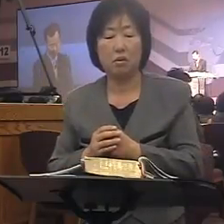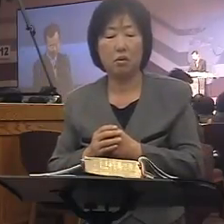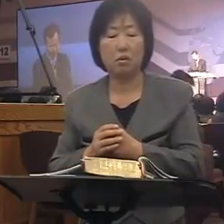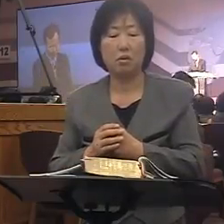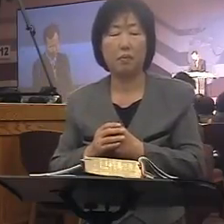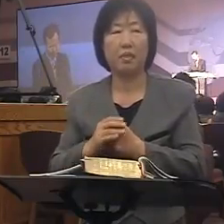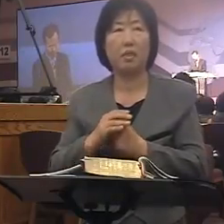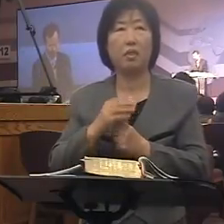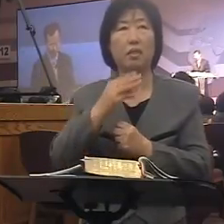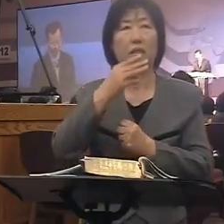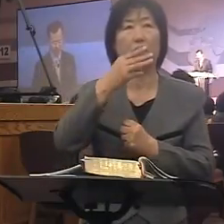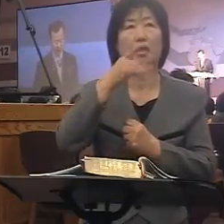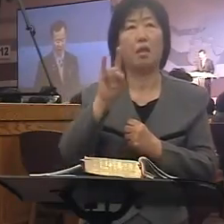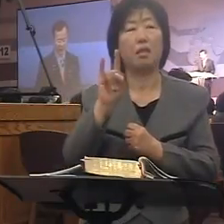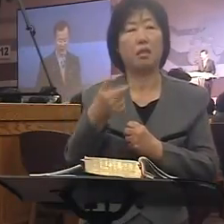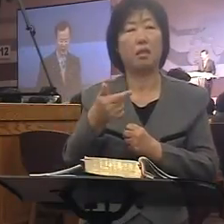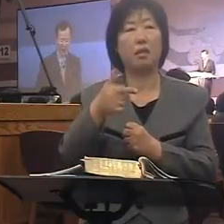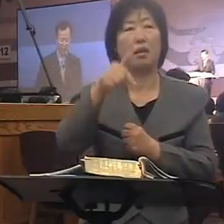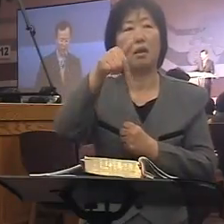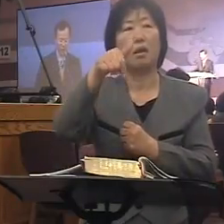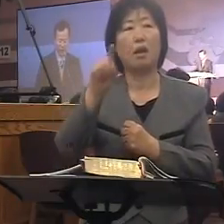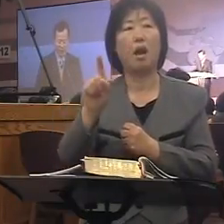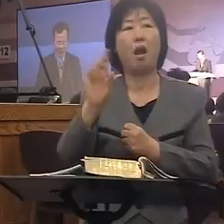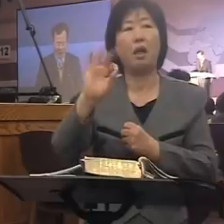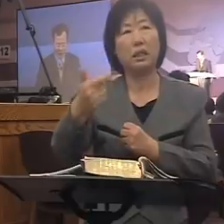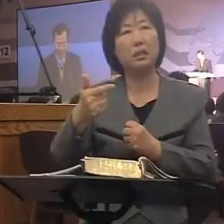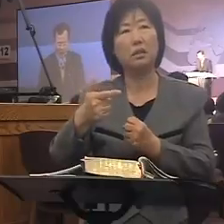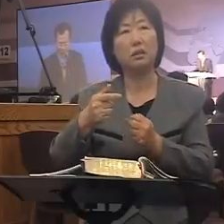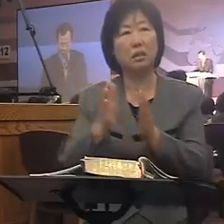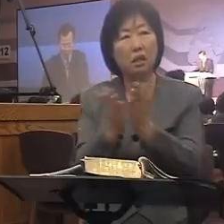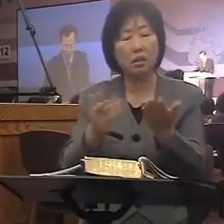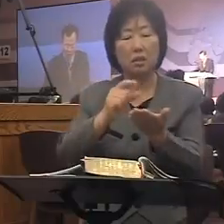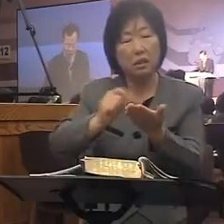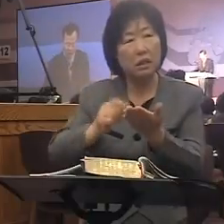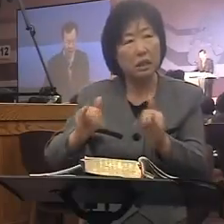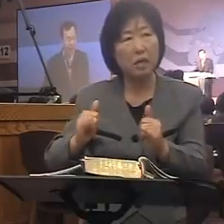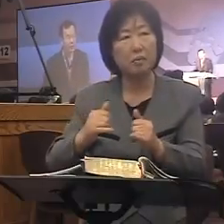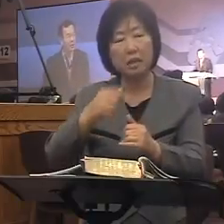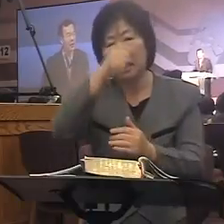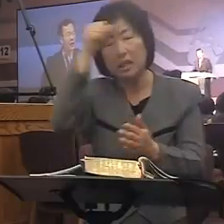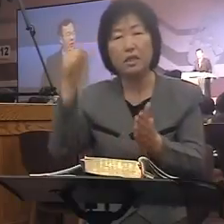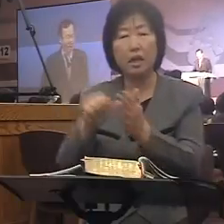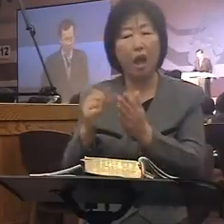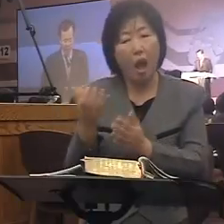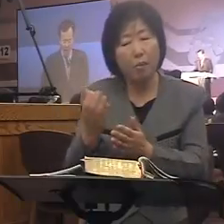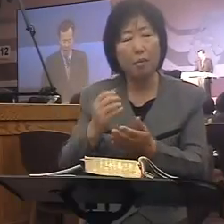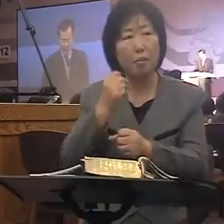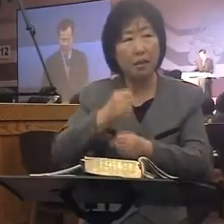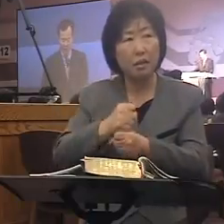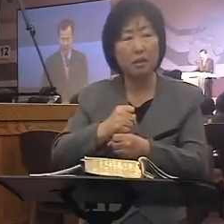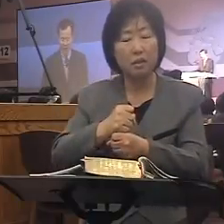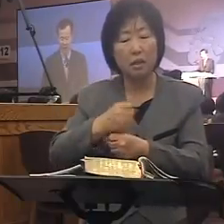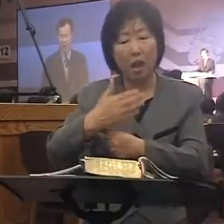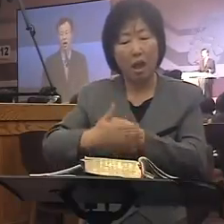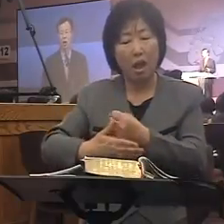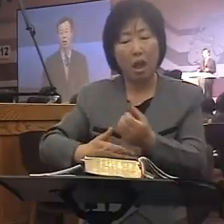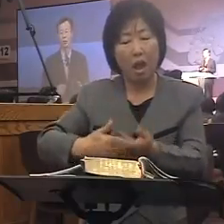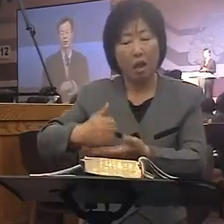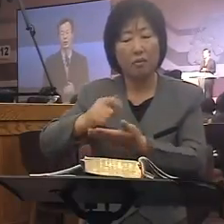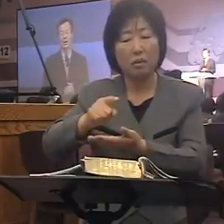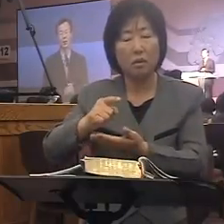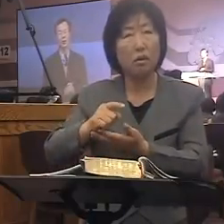켄 가열이라는 저자가 쓴 인생의 아픔을 통해 인생의 아름다움을 만들어내시는 하나님을 얼마 전에 읽게 되었습니다.